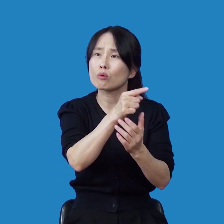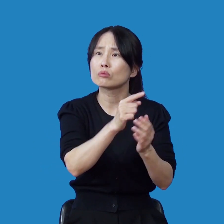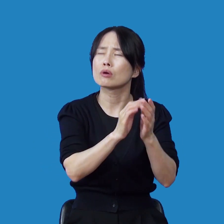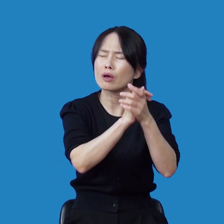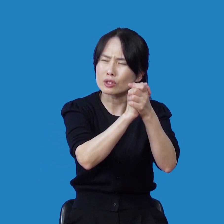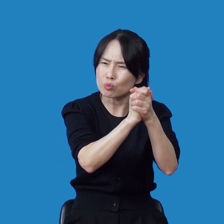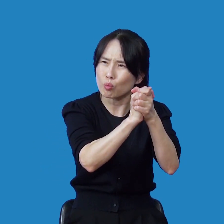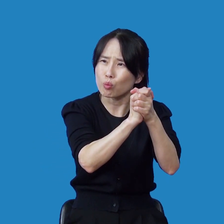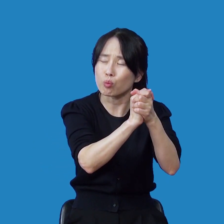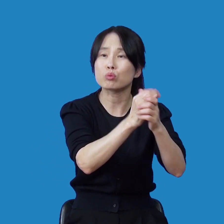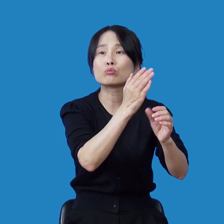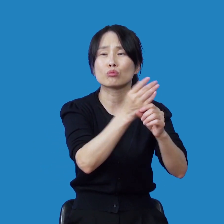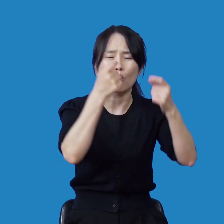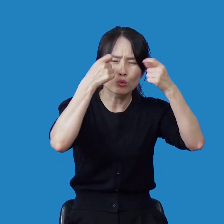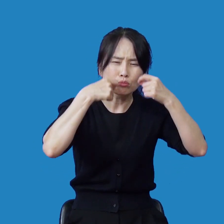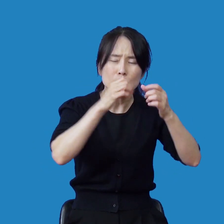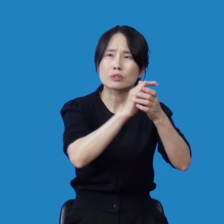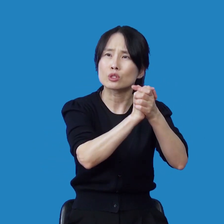눈물로 기도하고 있습니다.